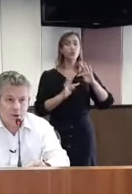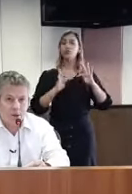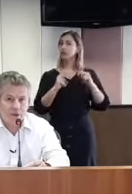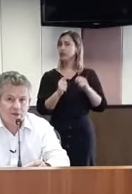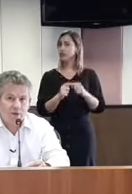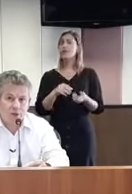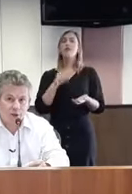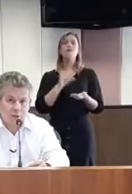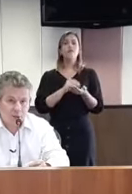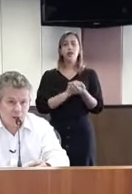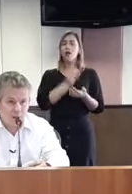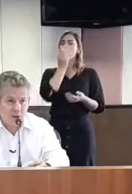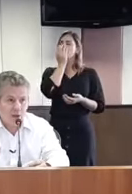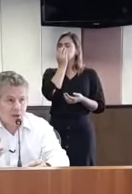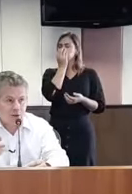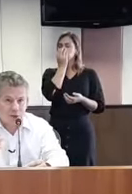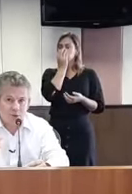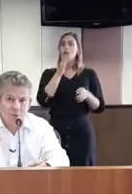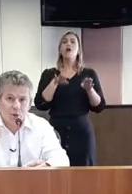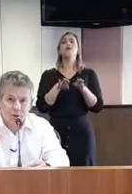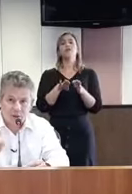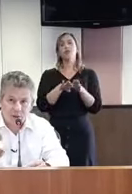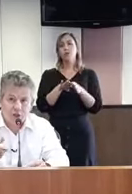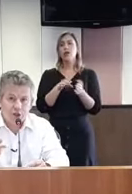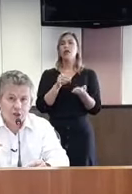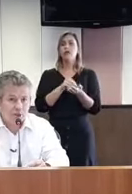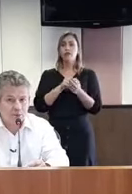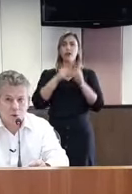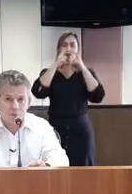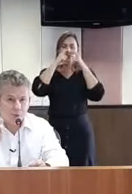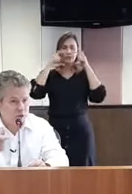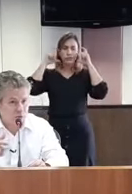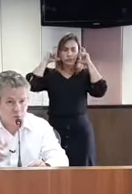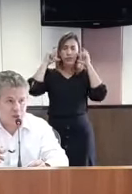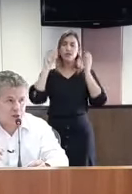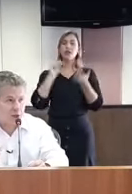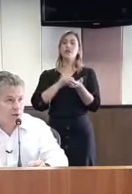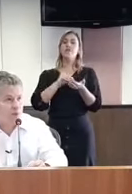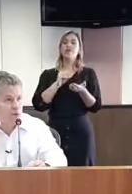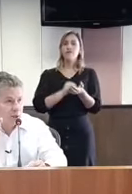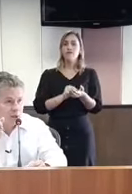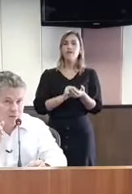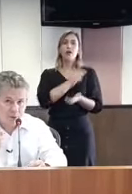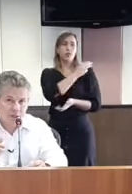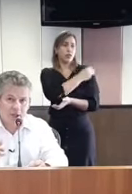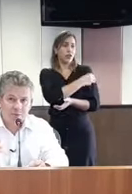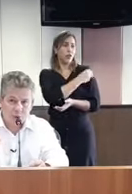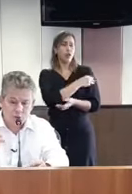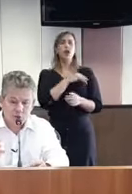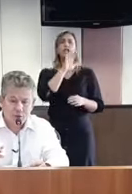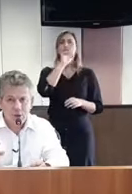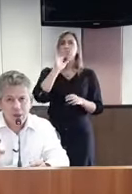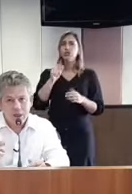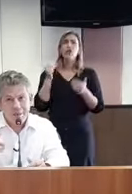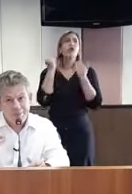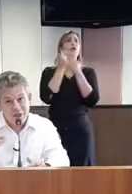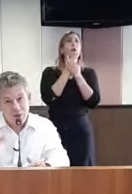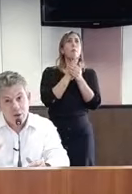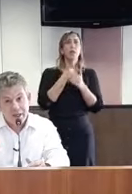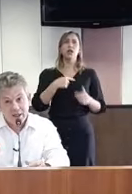respirador, está faltando EPI, nós estamos importando da China, estamos comprando de tudo quanto é jeito, estamos fabricando, produzindo,